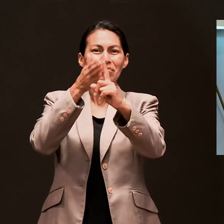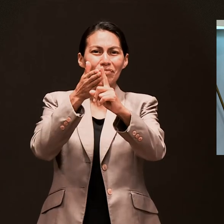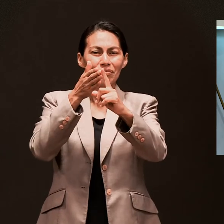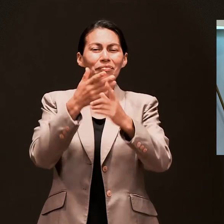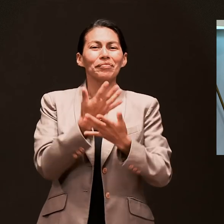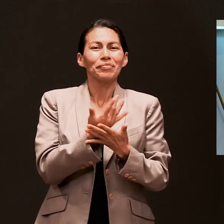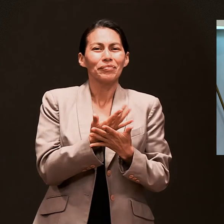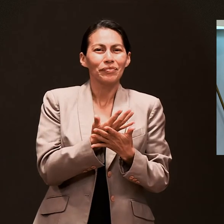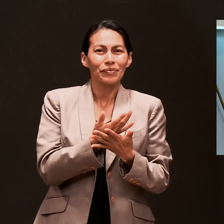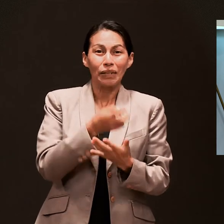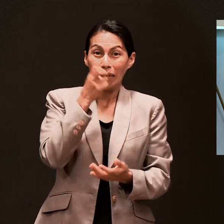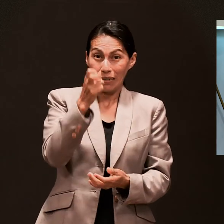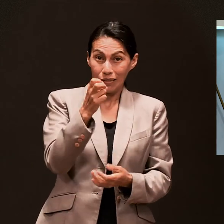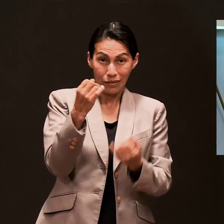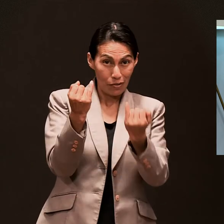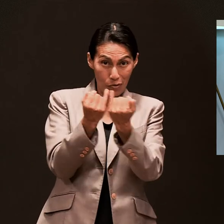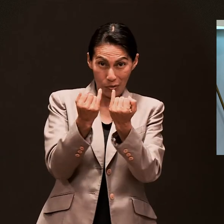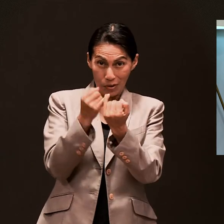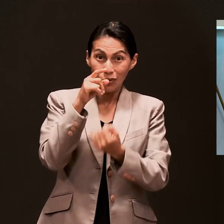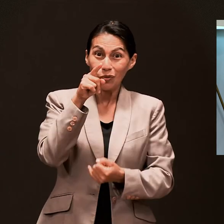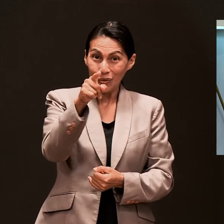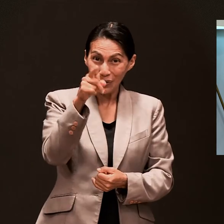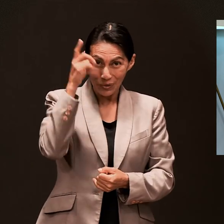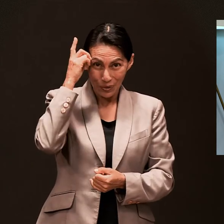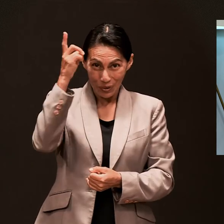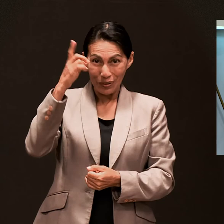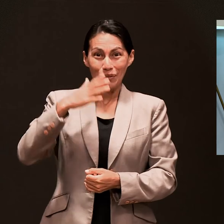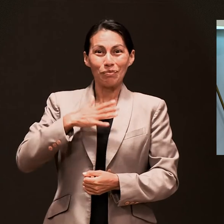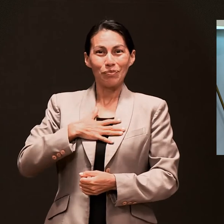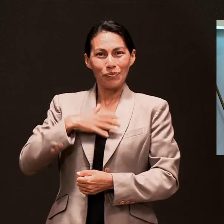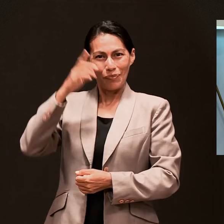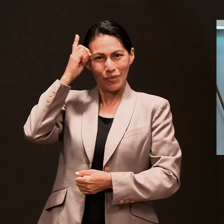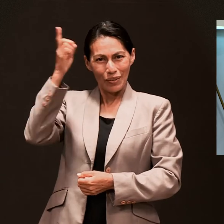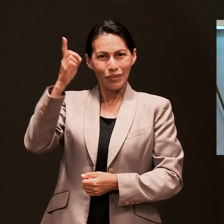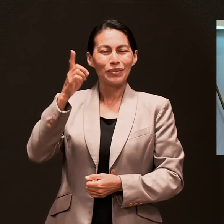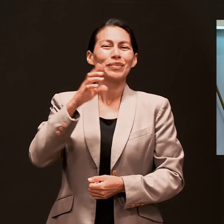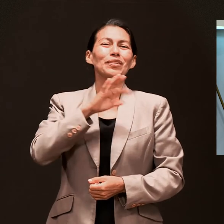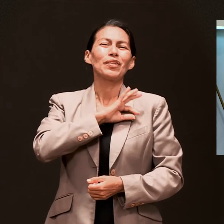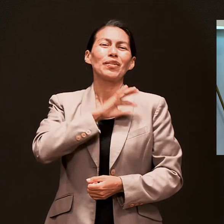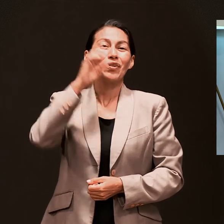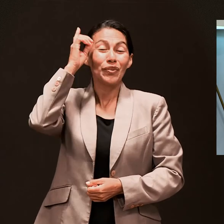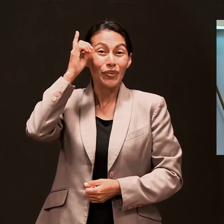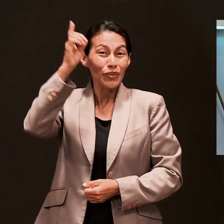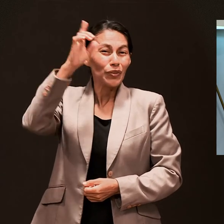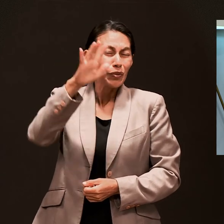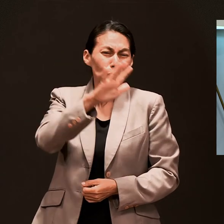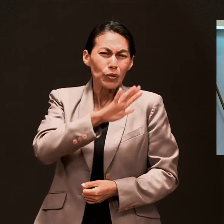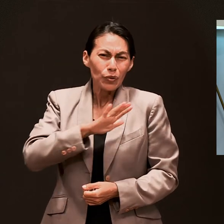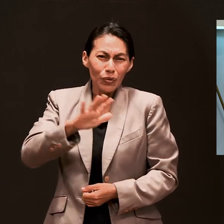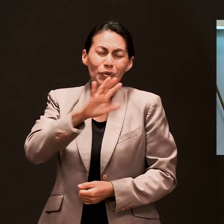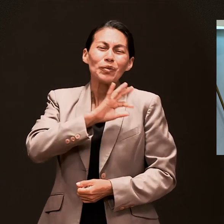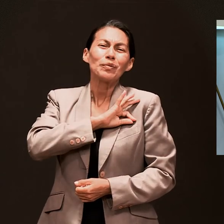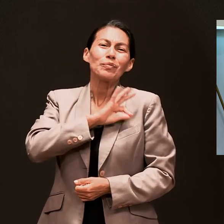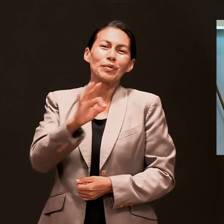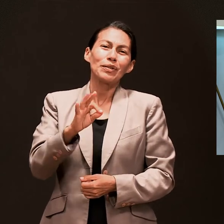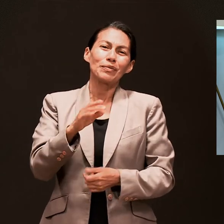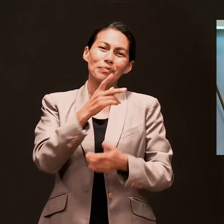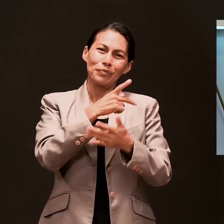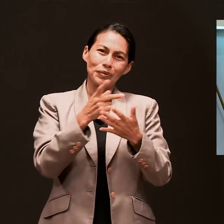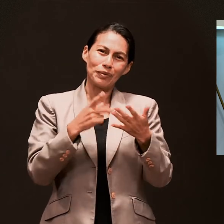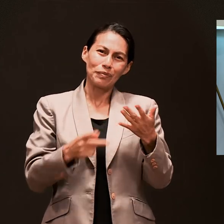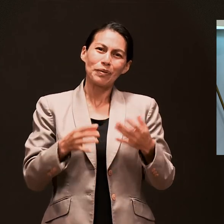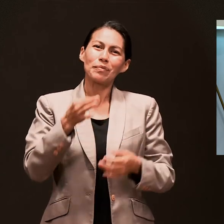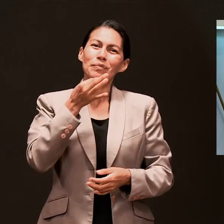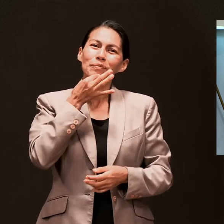vida ese es tu Dios maravilloso mi Dios el Dios de Lo imposible esto